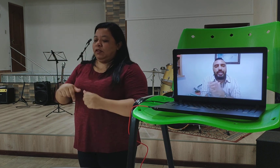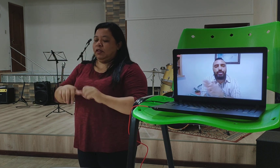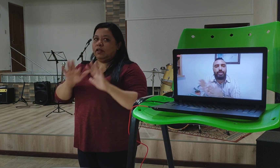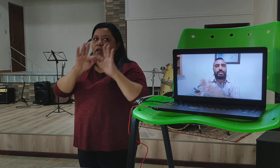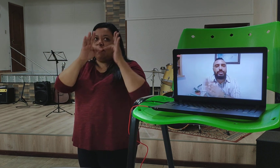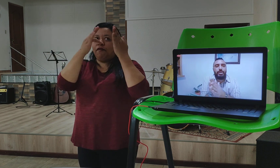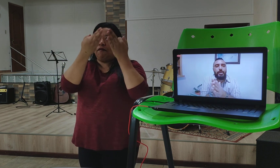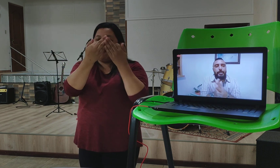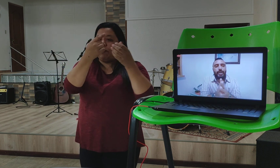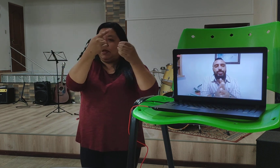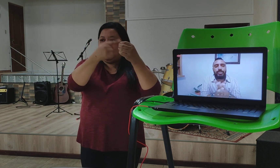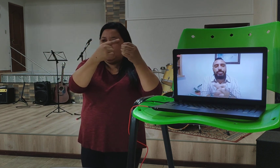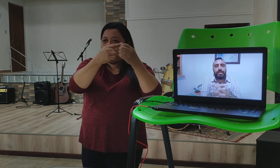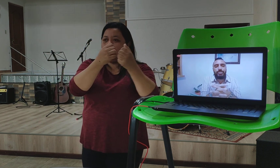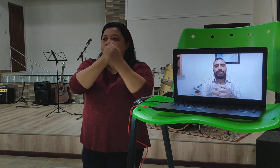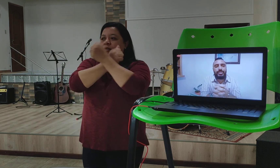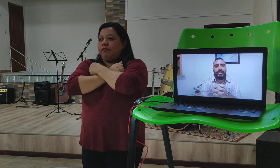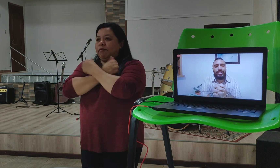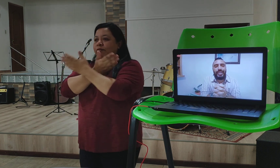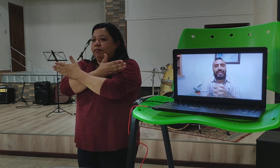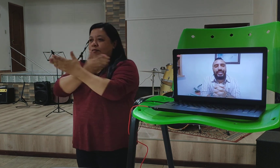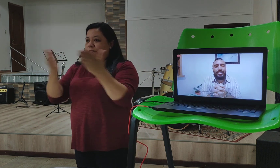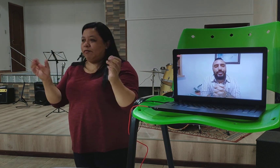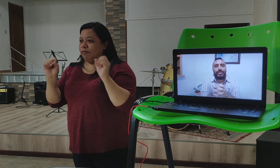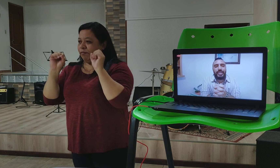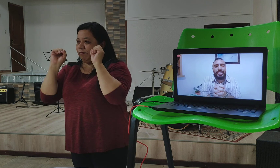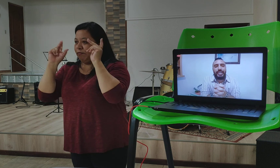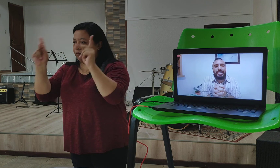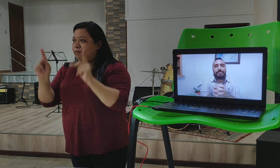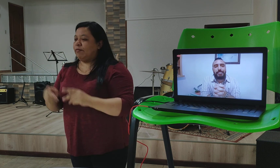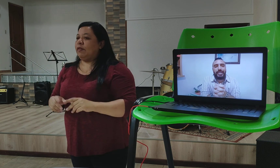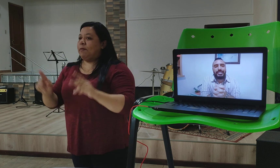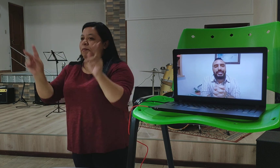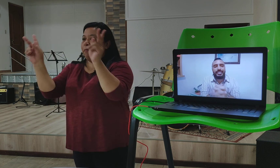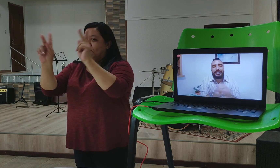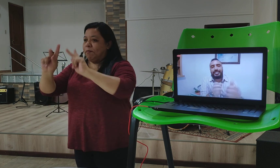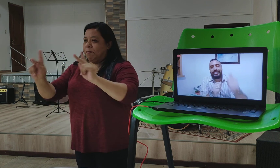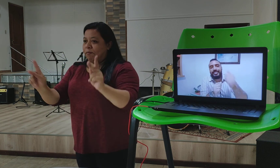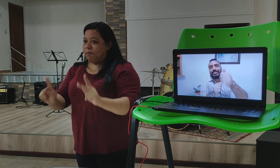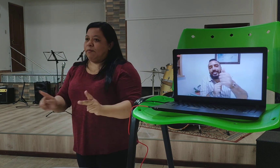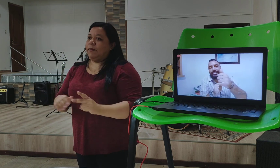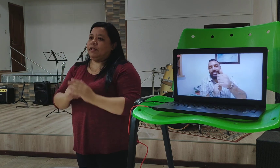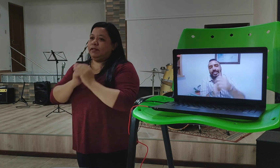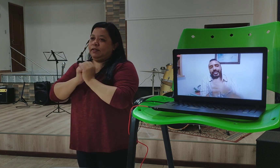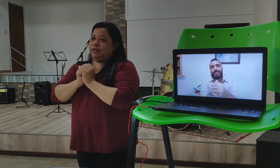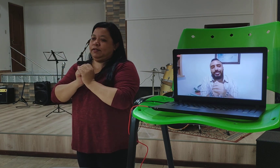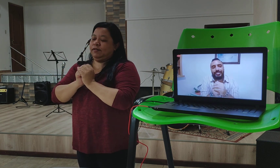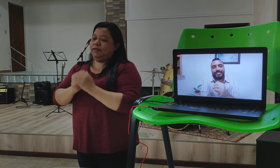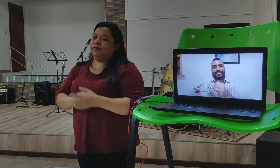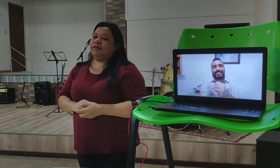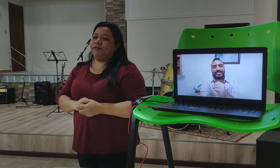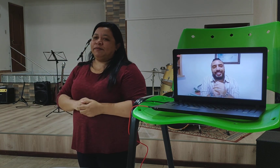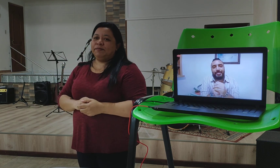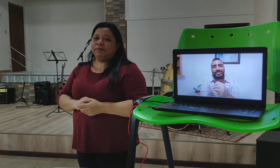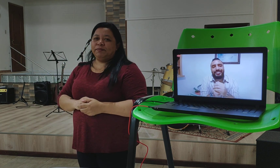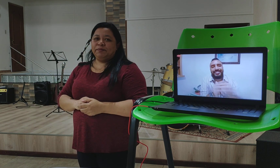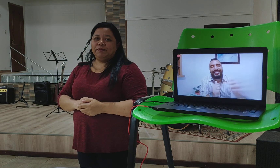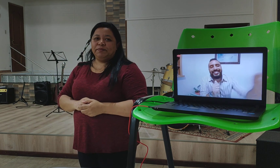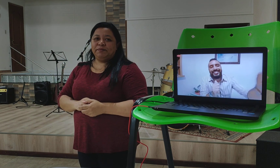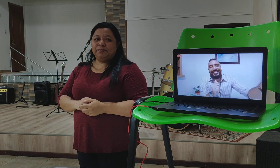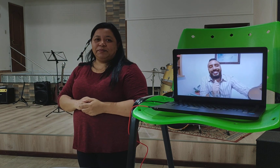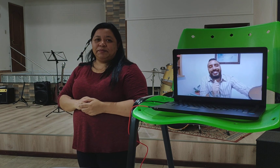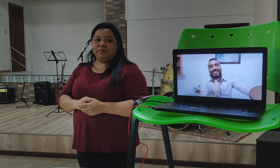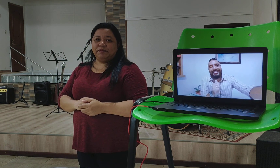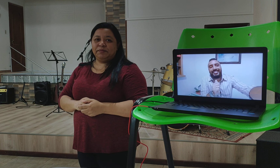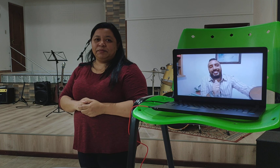de Cianorte para os irmãos, ok? Fiquem na paz de Cristo, tá bom?